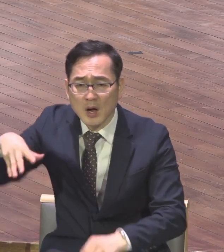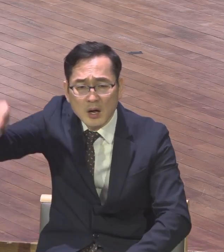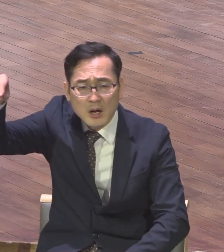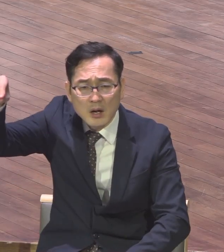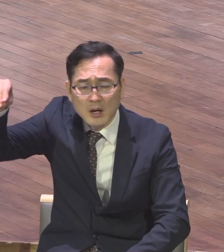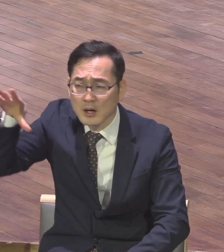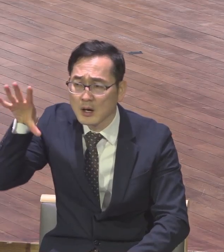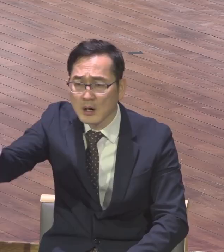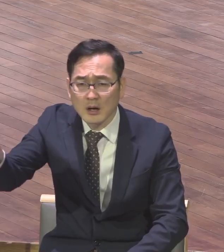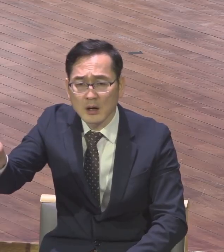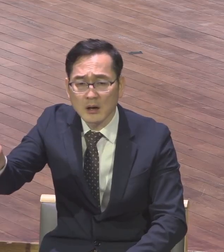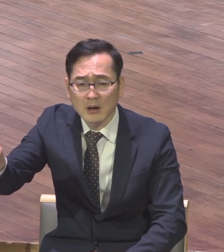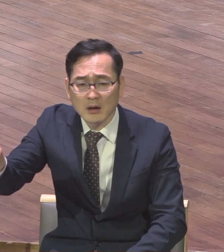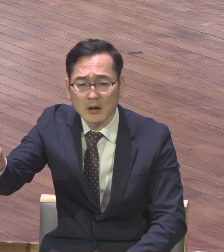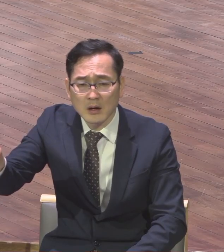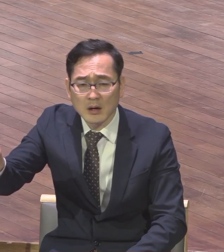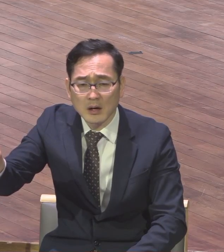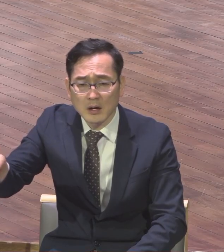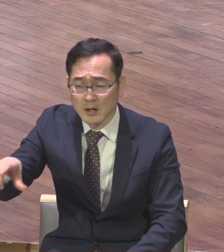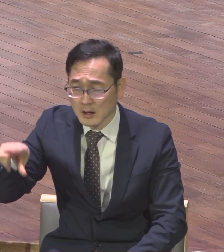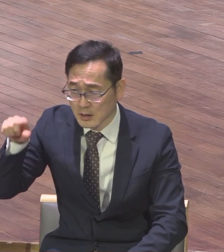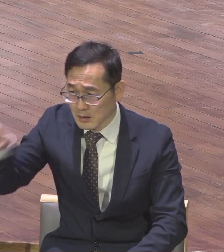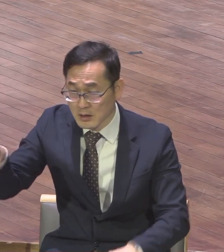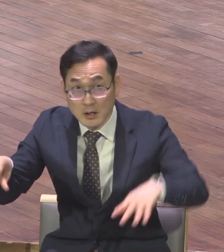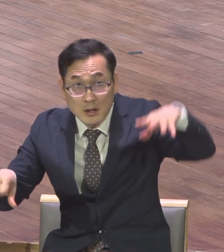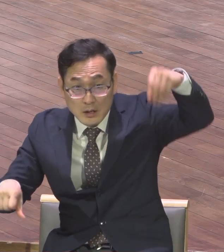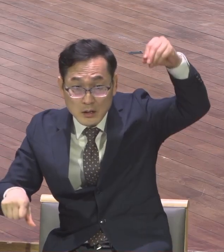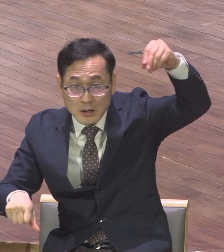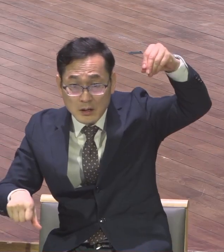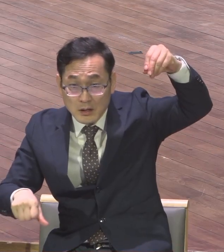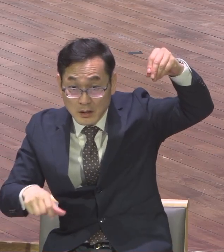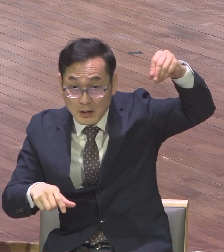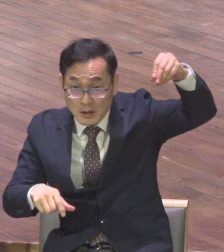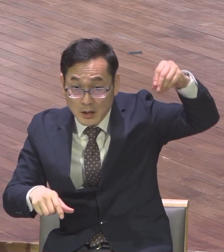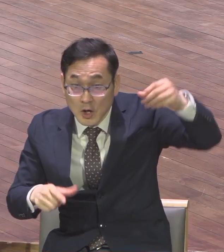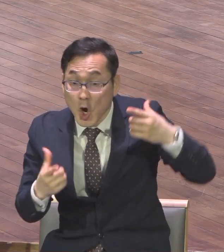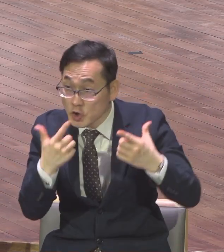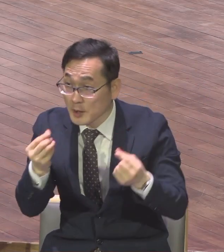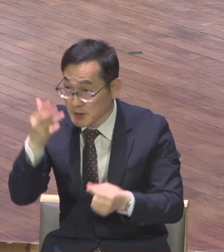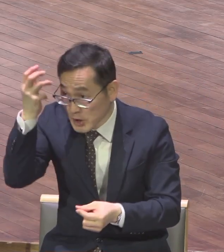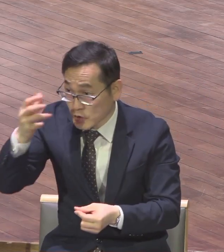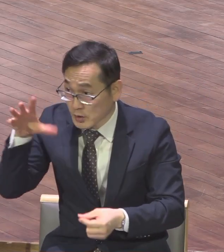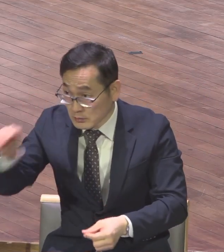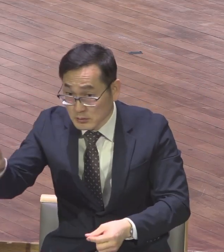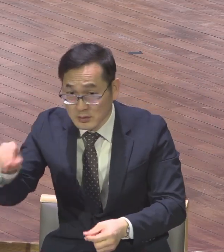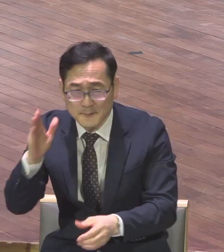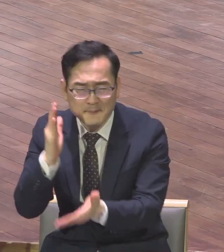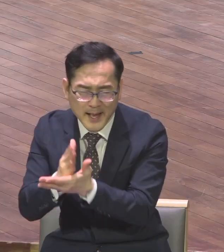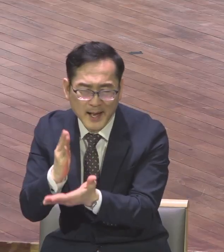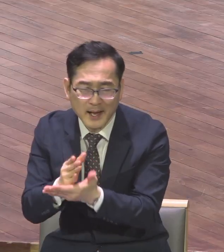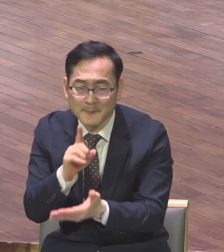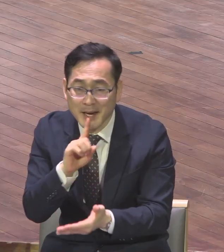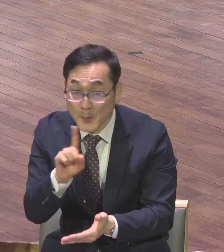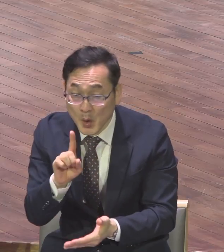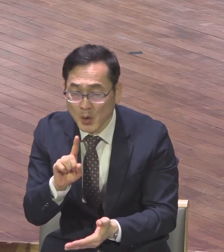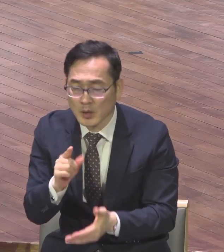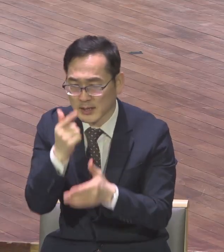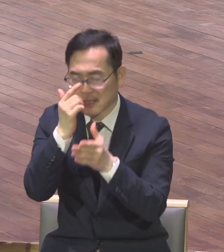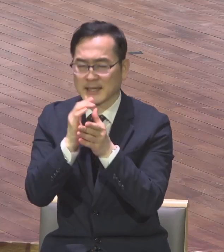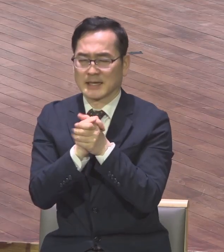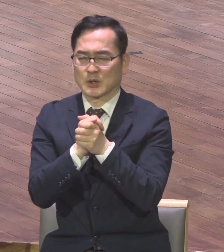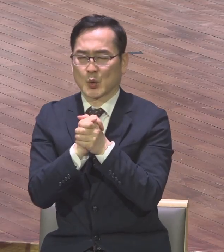거예요. 소멸은 불을 끄는 것이다. 성령을 소멸하지 말라 이 말은요, 기도를